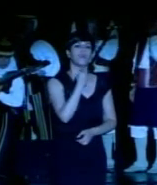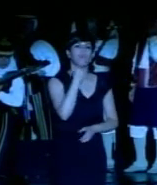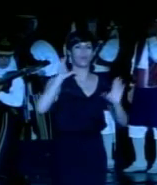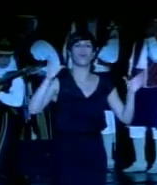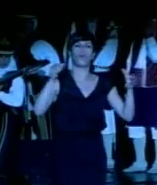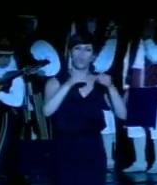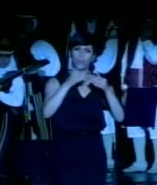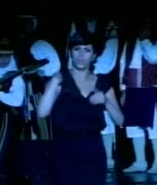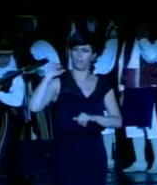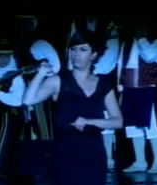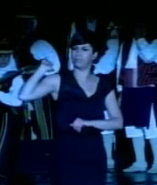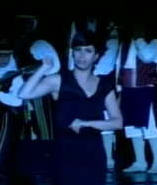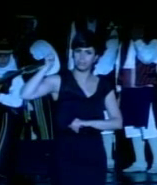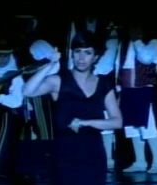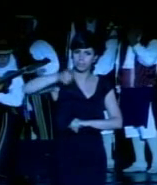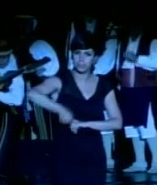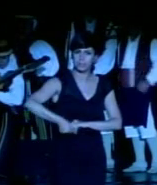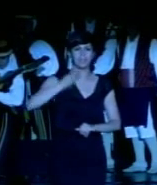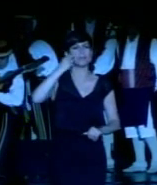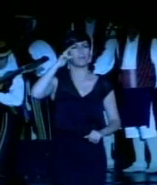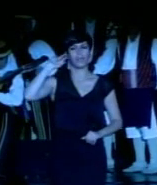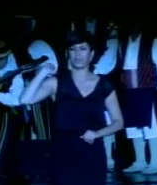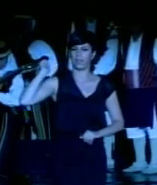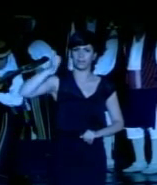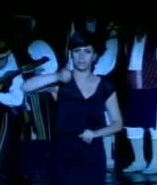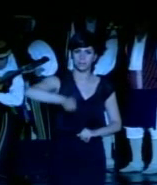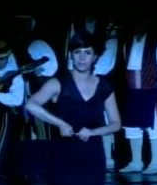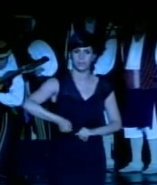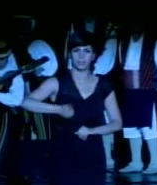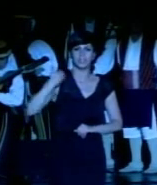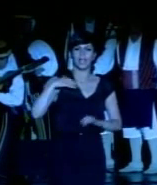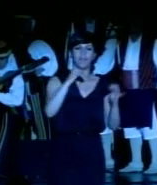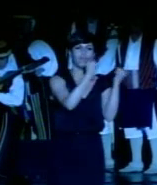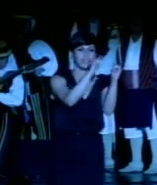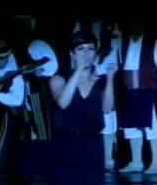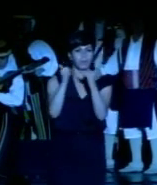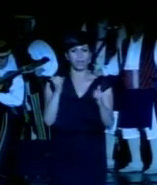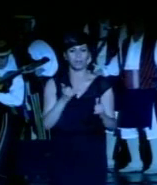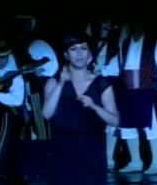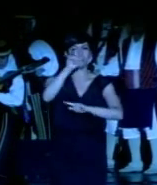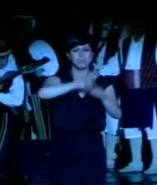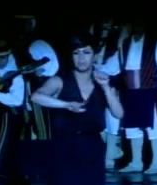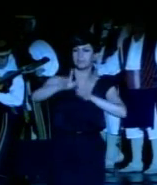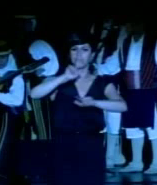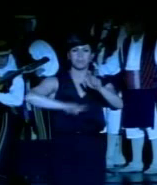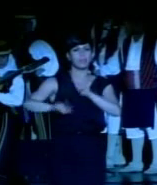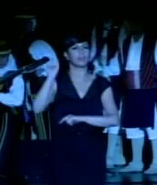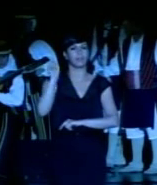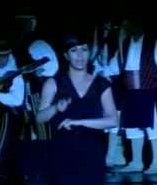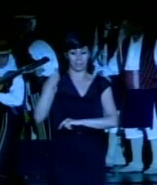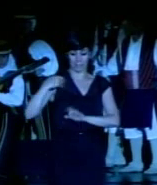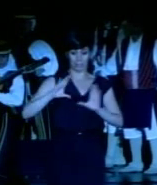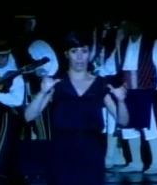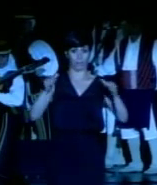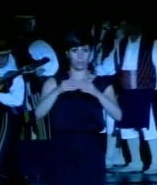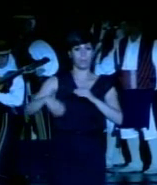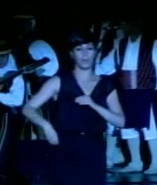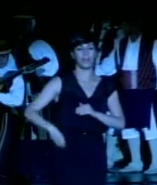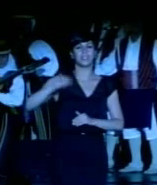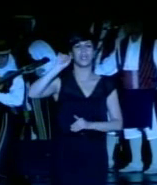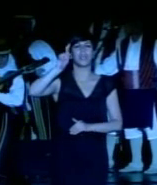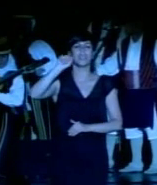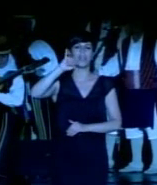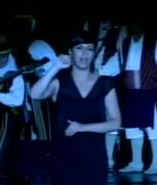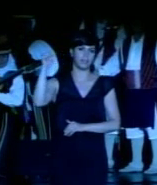tanta trayectoria, con tanta experiencia, que ha conocido ya tantos festivales, que ha viajado tanto, como es la agrupación Princesa